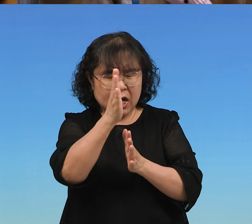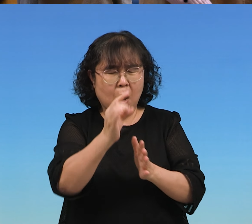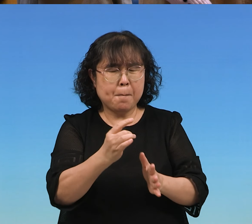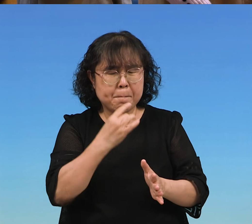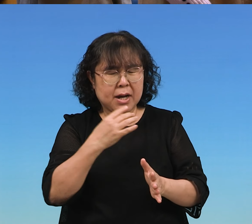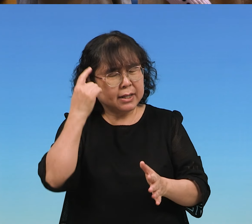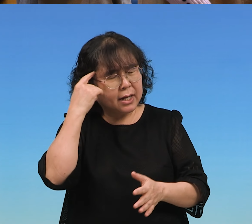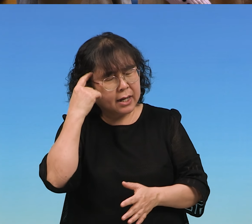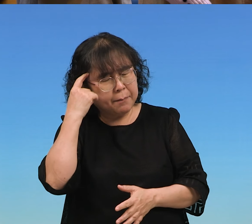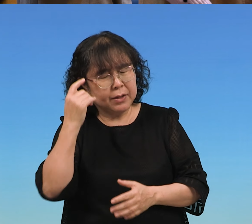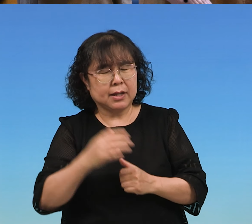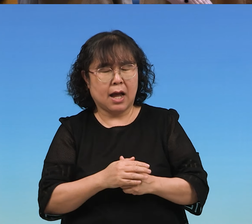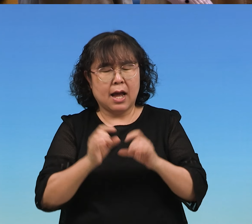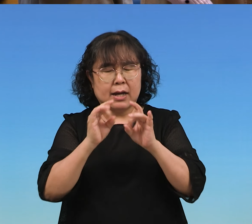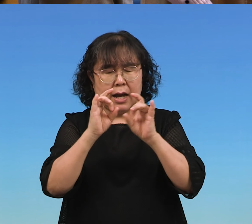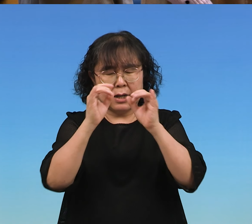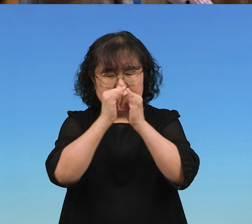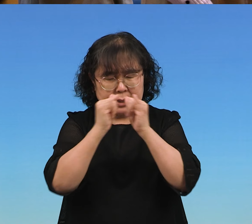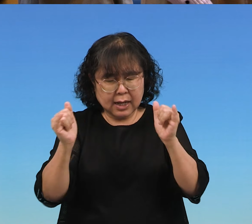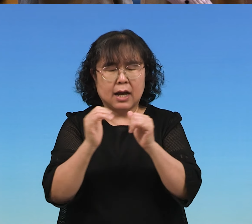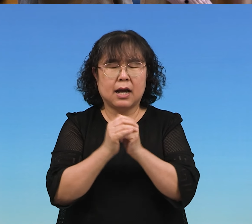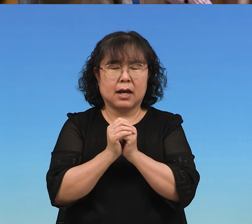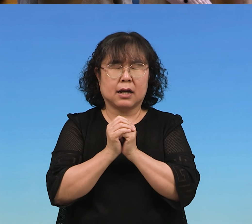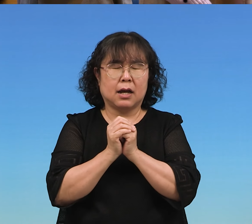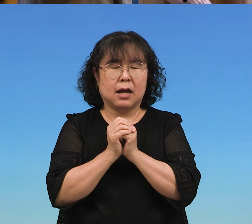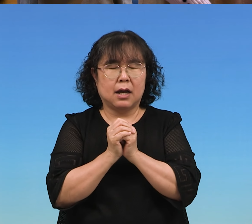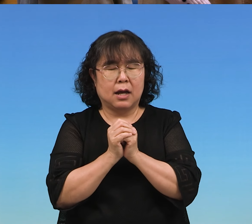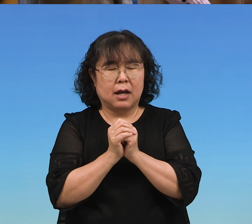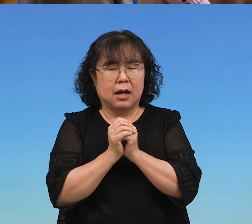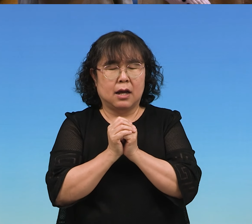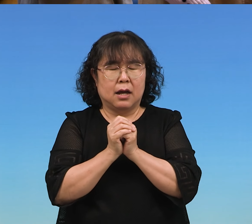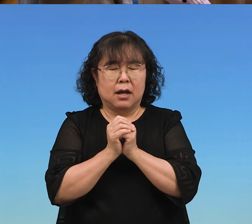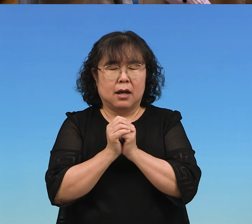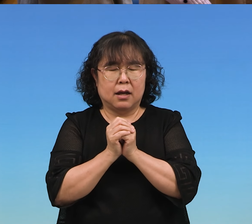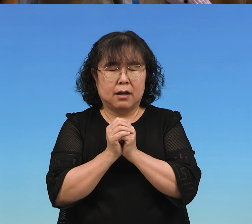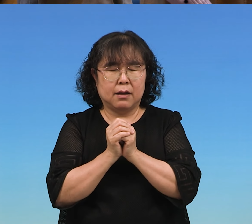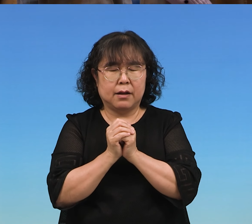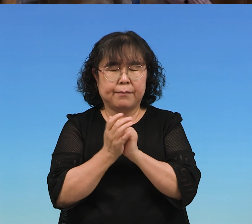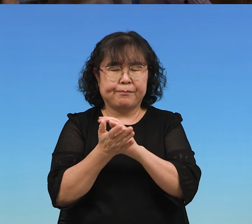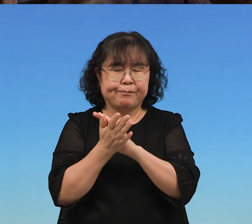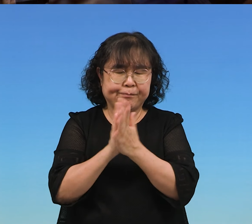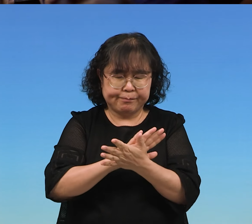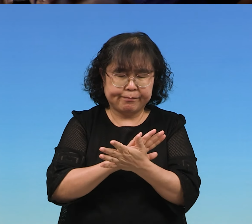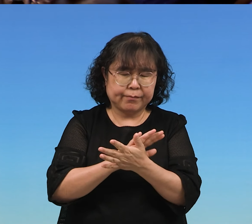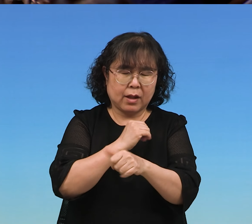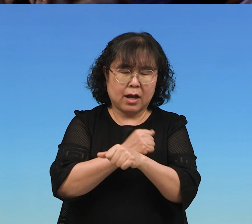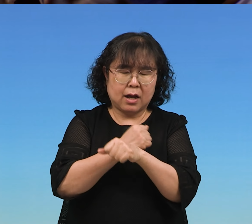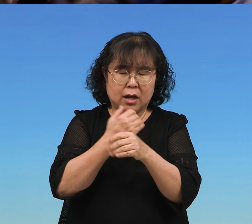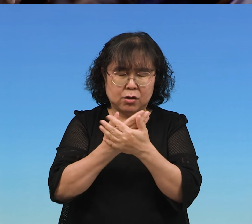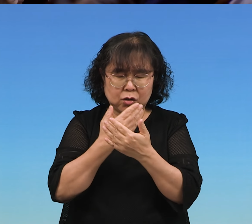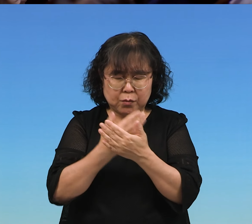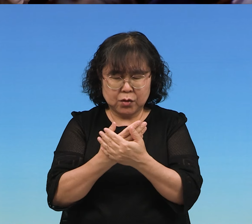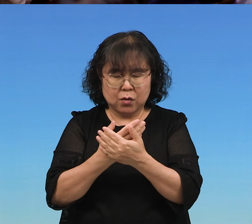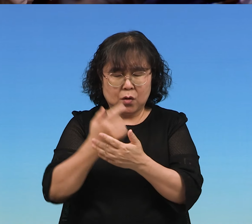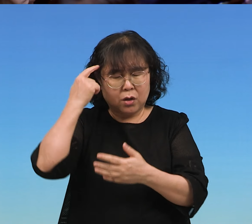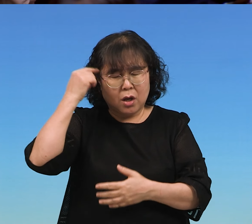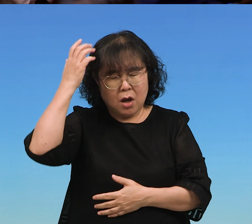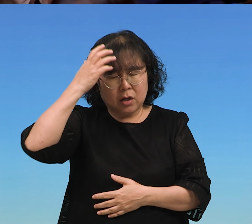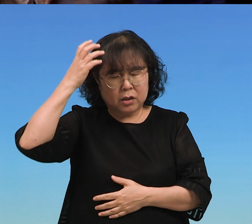화려한 것을 자꾸 눈길이 가는 인생입니다. 십자가를 통하여 우리를 변화시키시는 주님의 능력으로 주님의